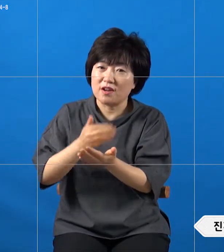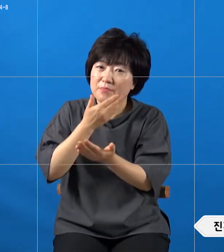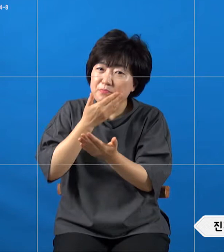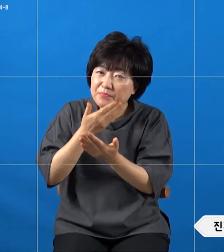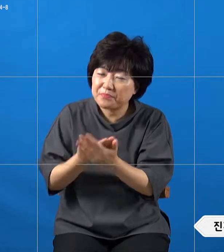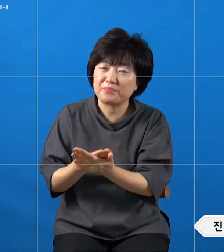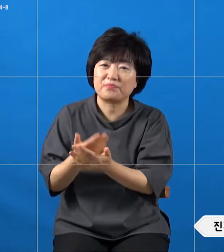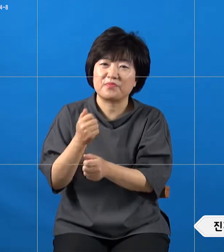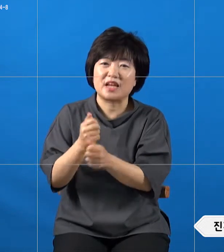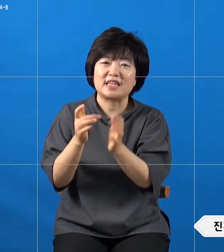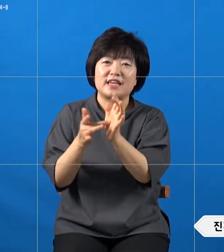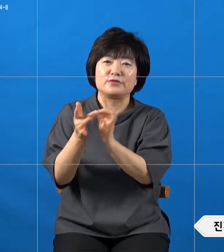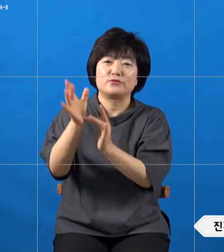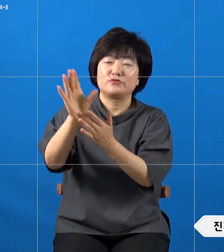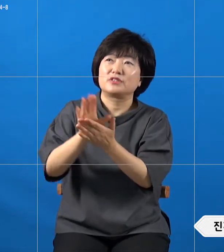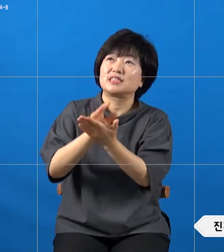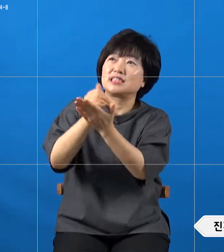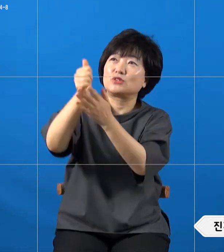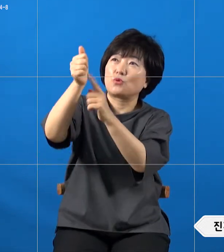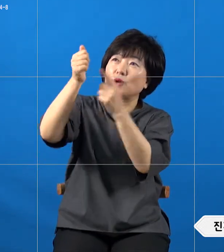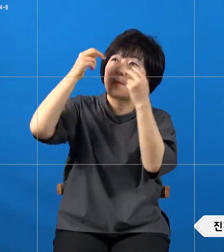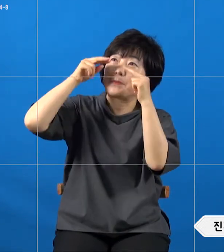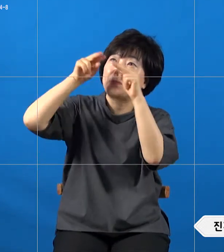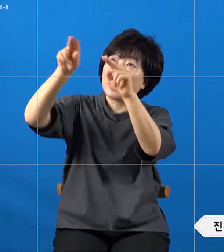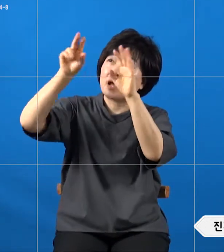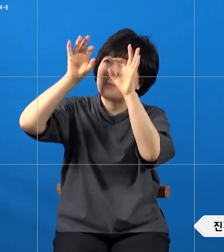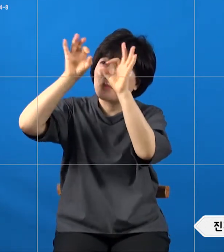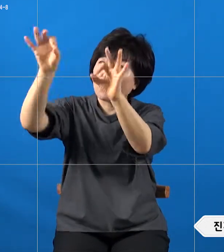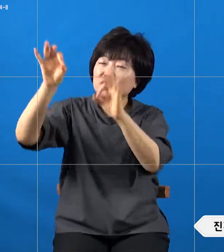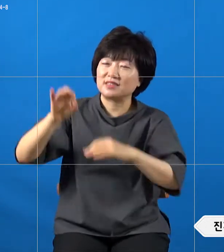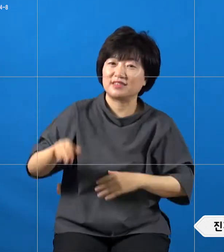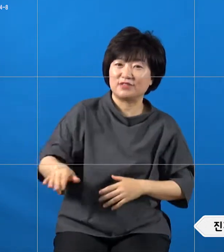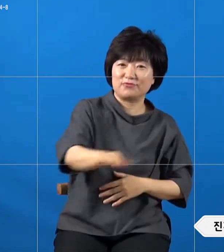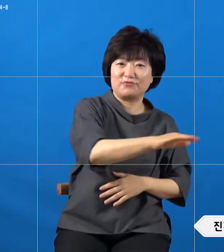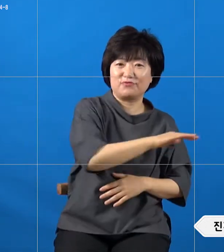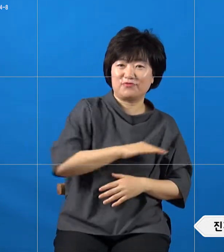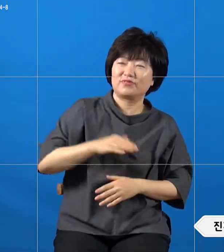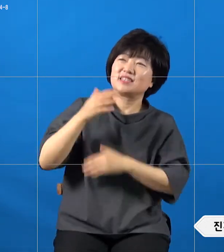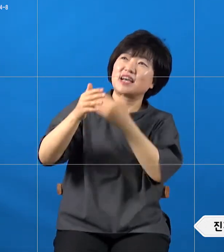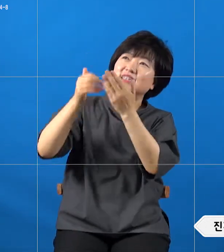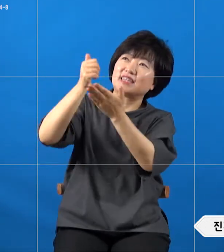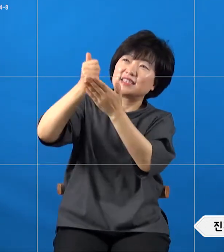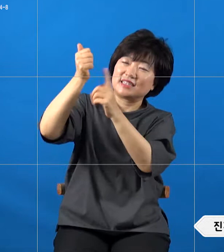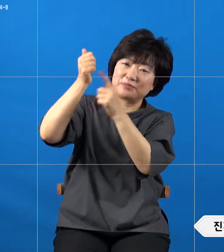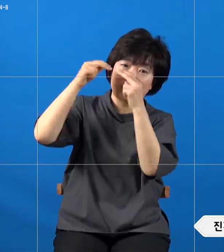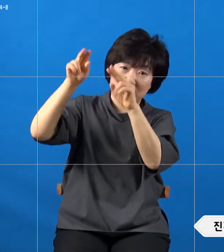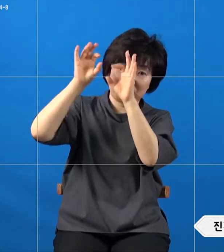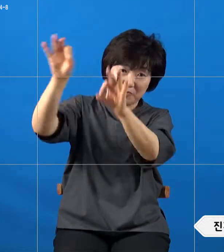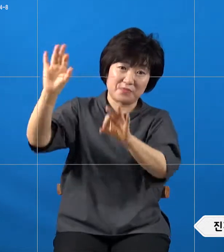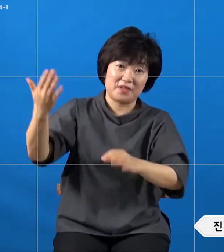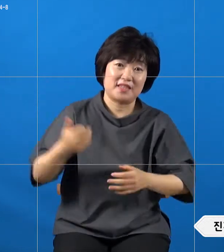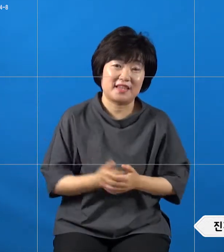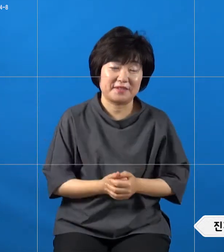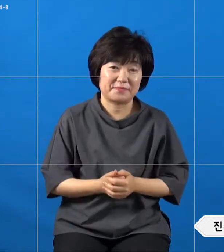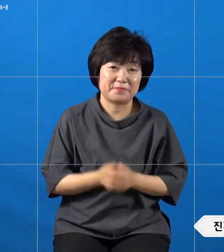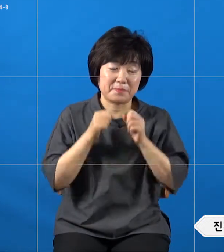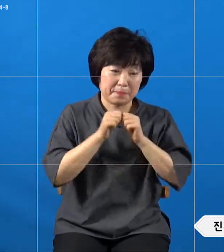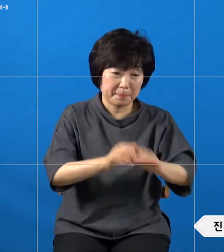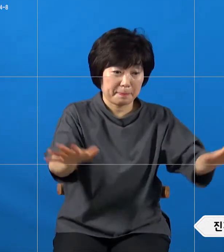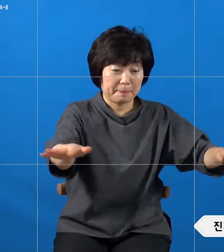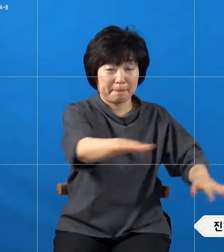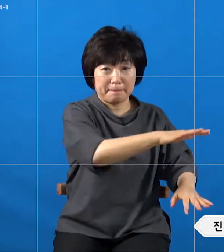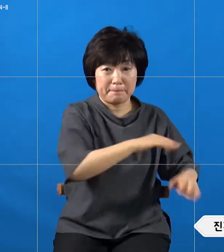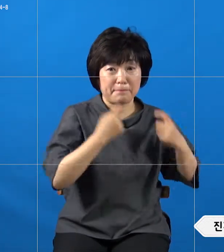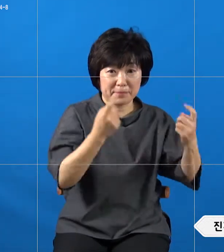바로 그분을 보게 하시는 하나님을 우리는 발견하게 됩니다. 흩어져 있는